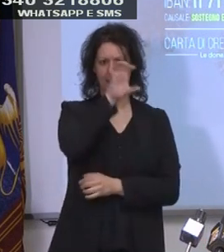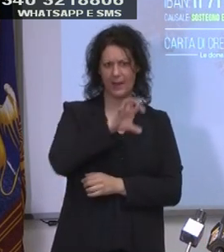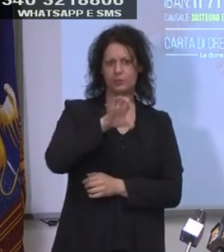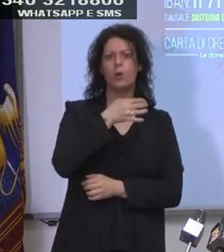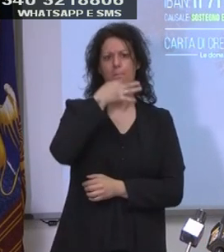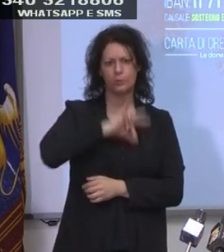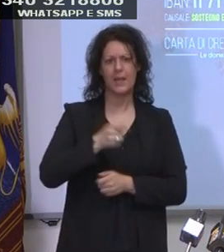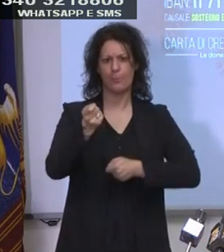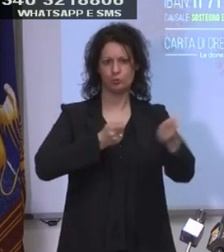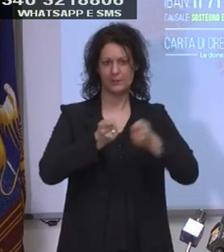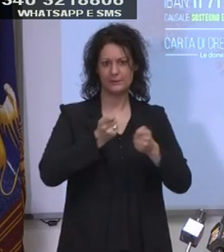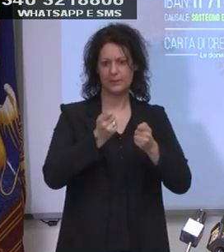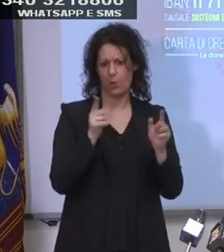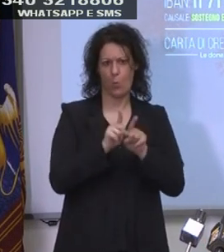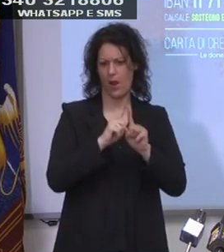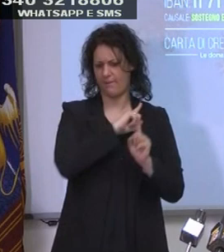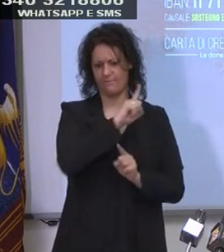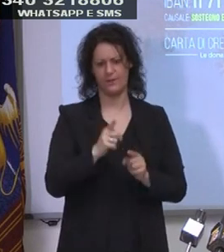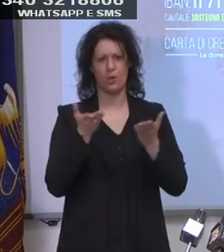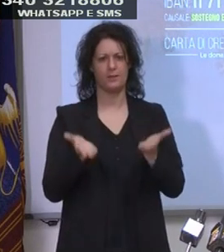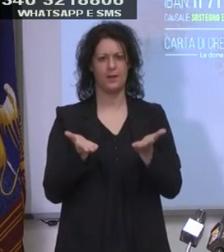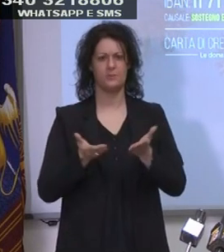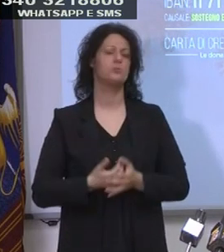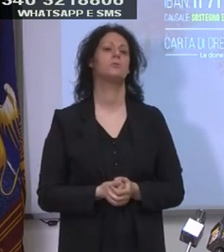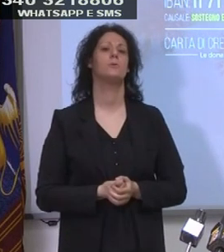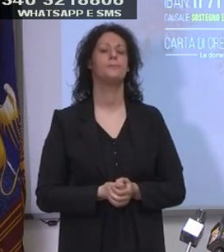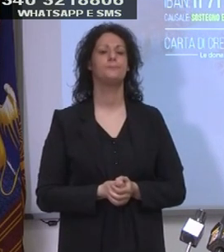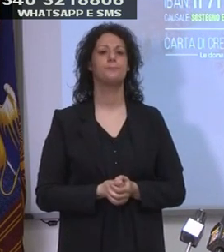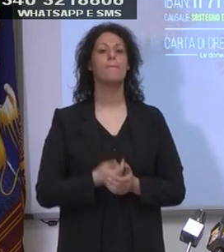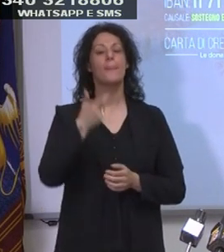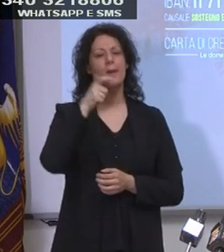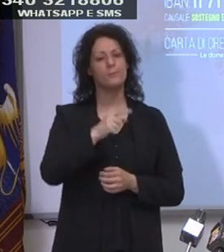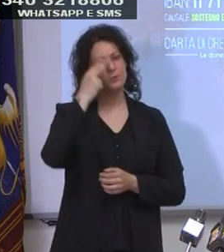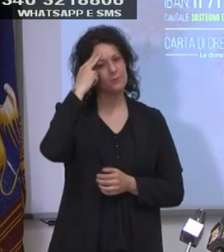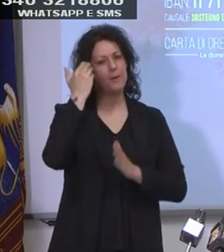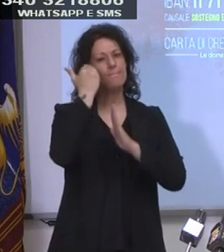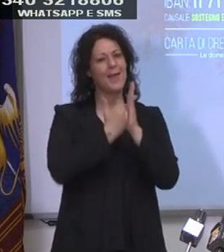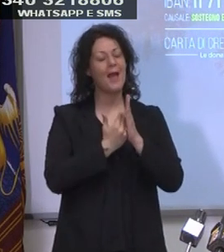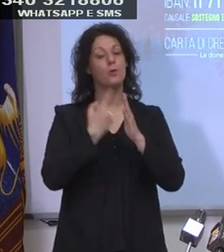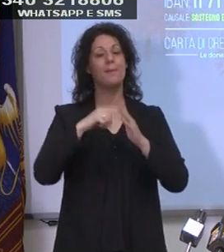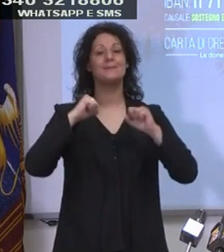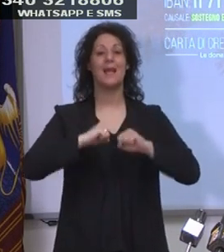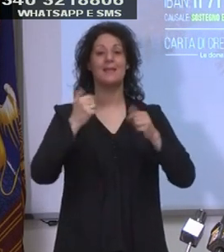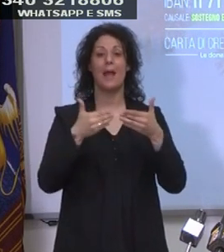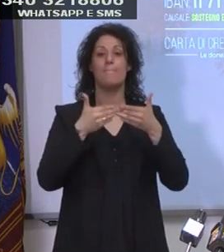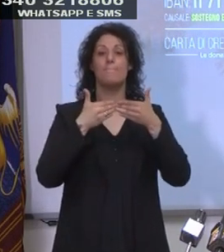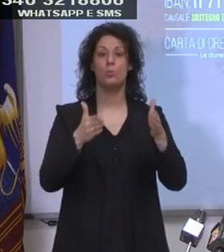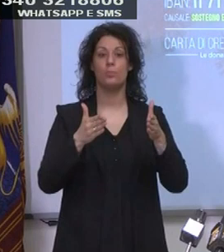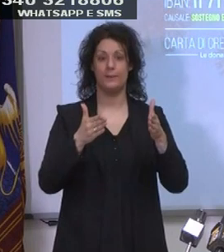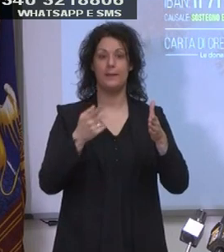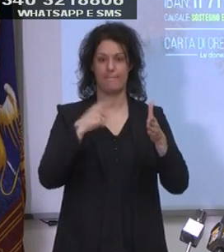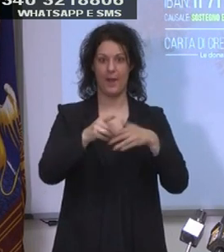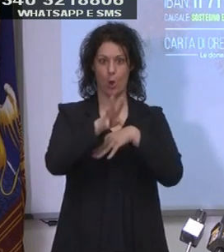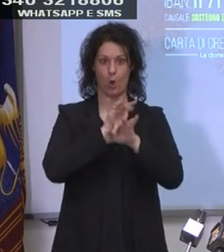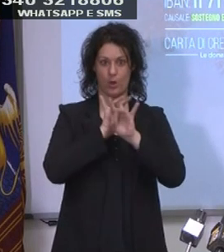abbiamo sempre gestita fino ad oggi. Del resto pensa solo che il piano di sanità pubblica per il coronavirus non è che ce l'ha mandato